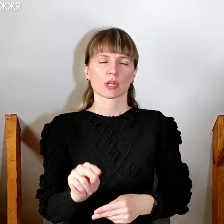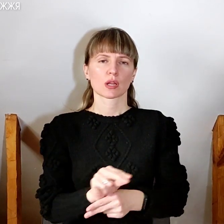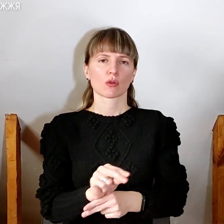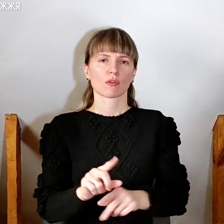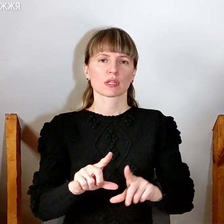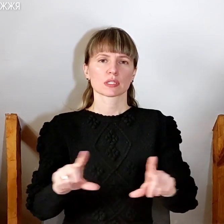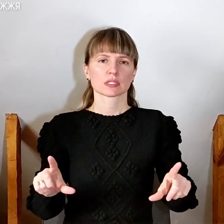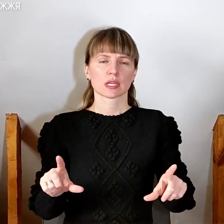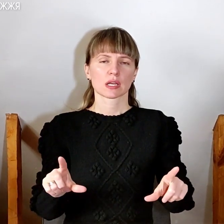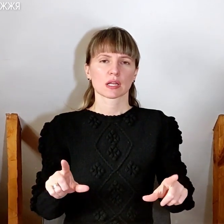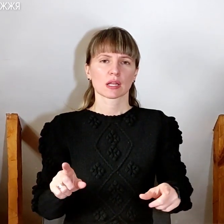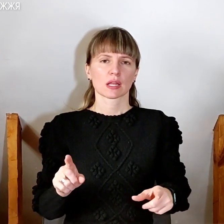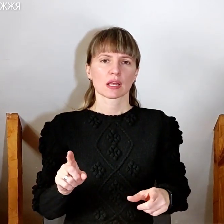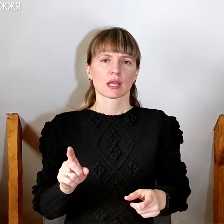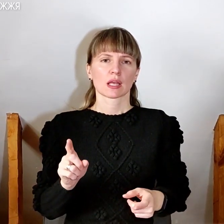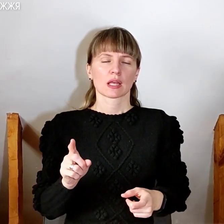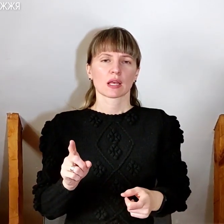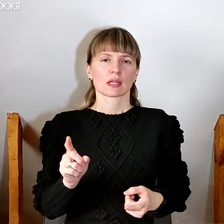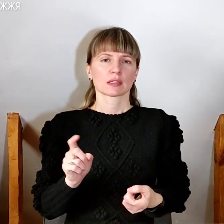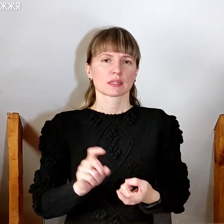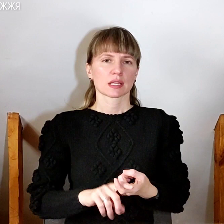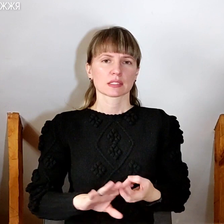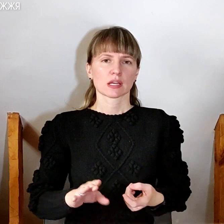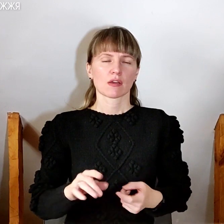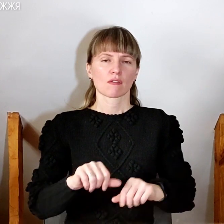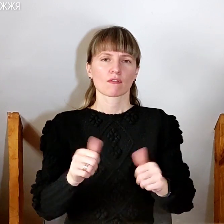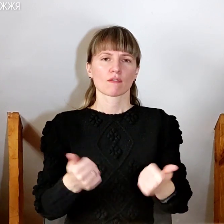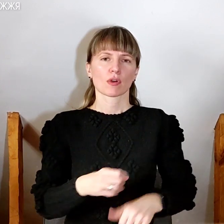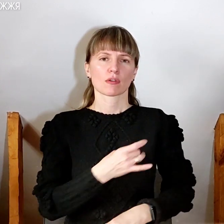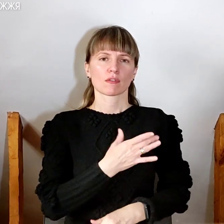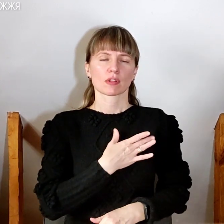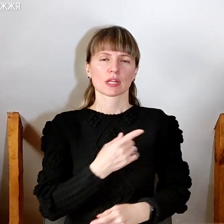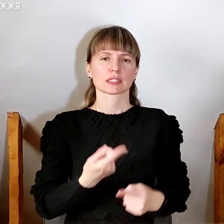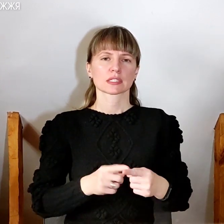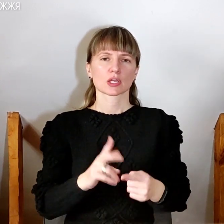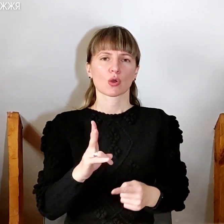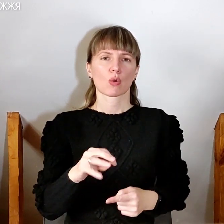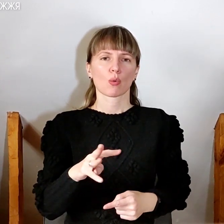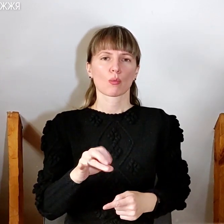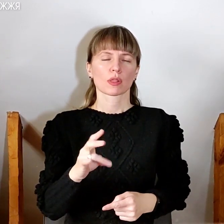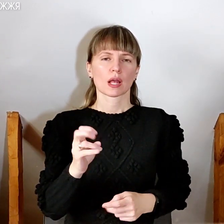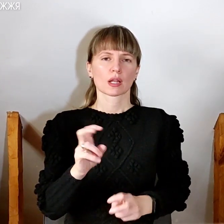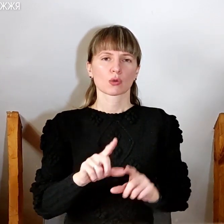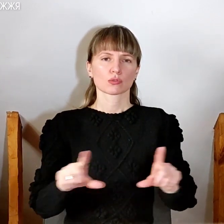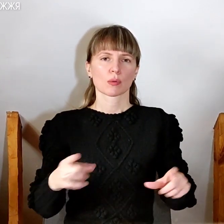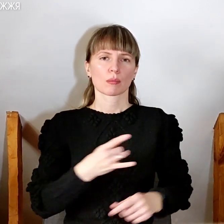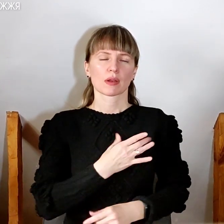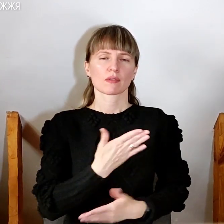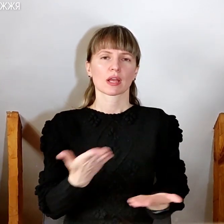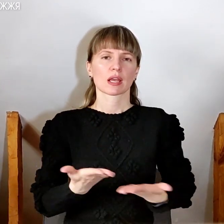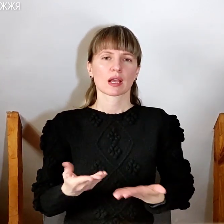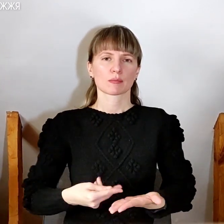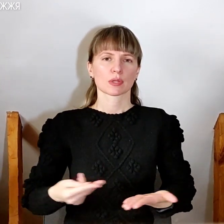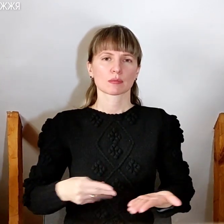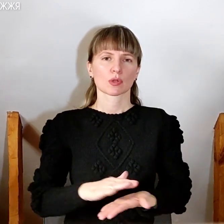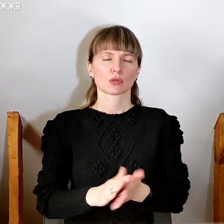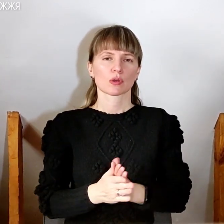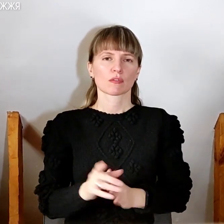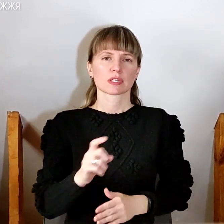заклад незалежної форми власності, це комунальна установа, приватна, яка підписала договір з Національною